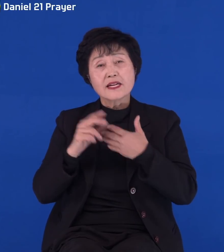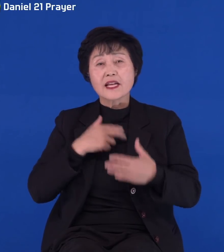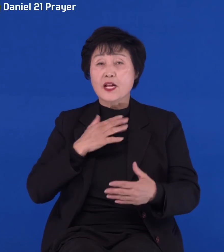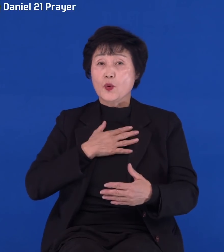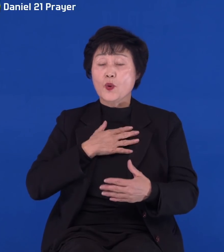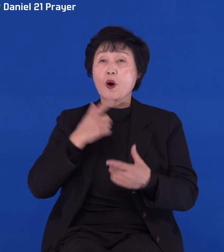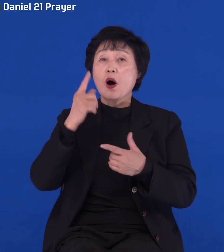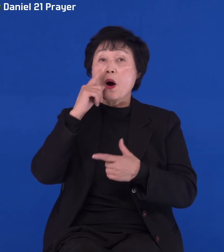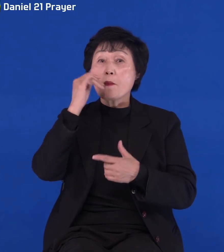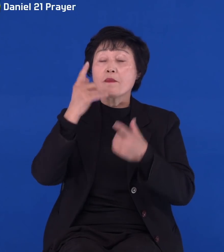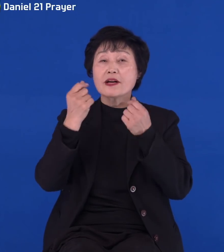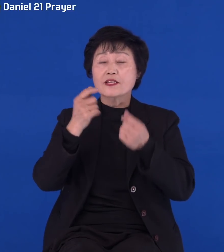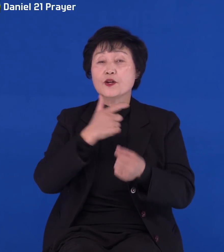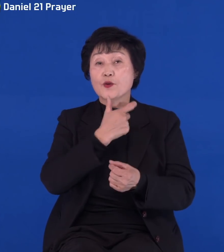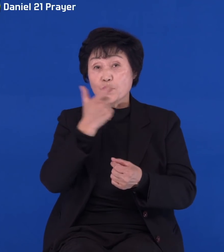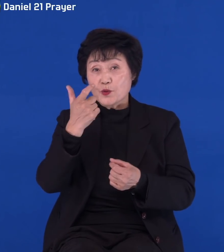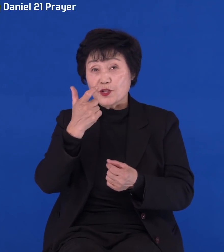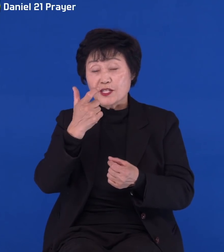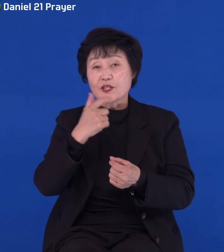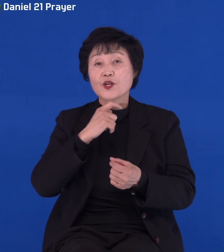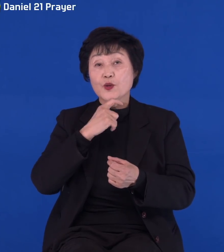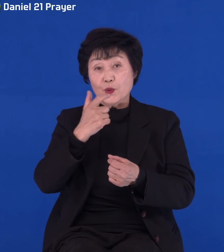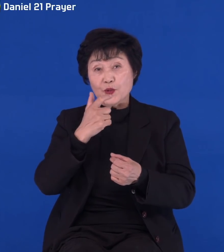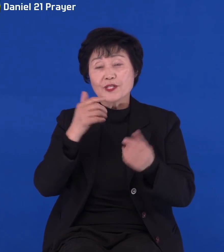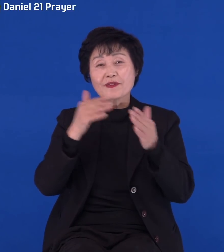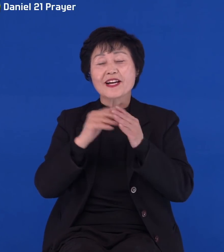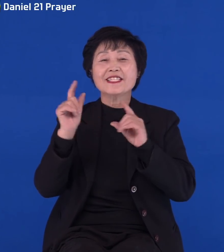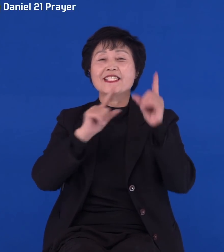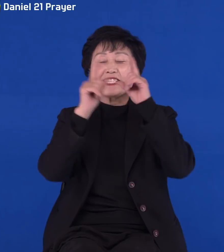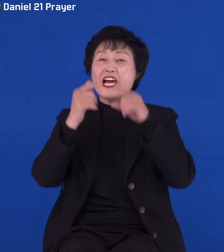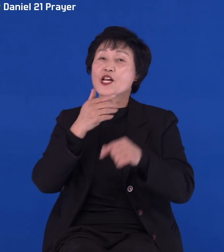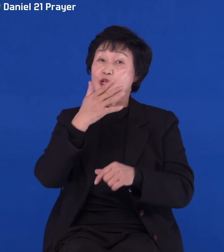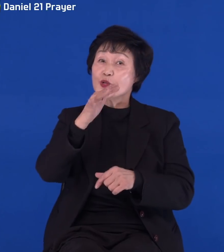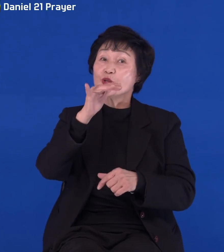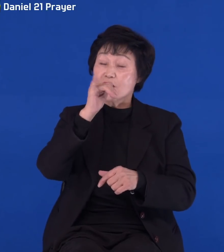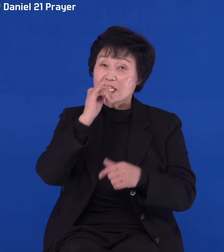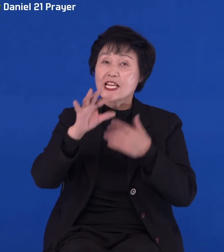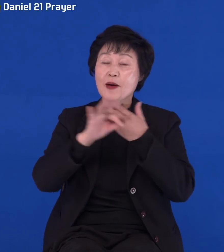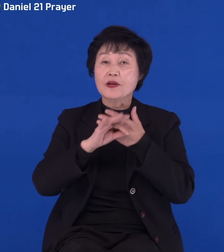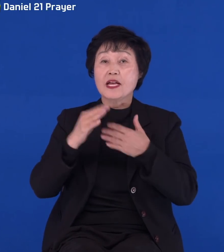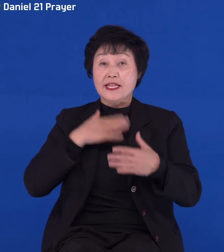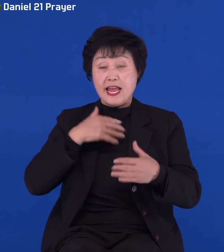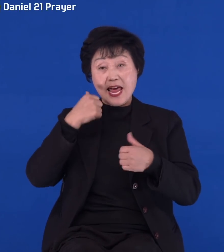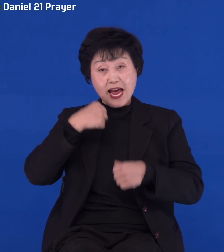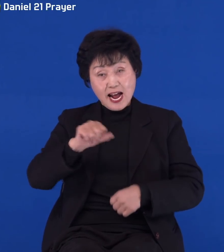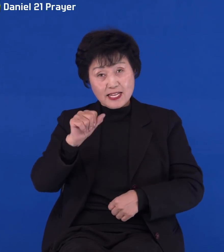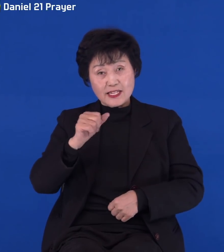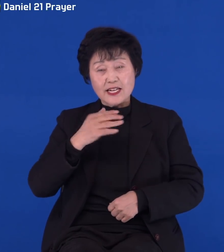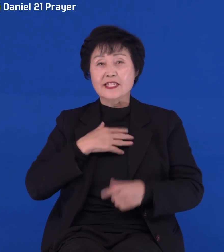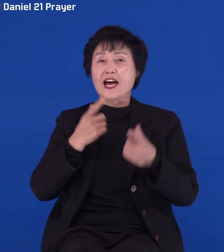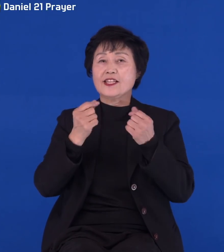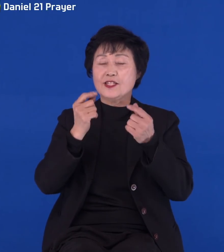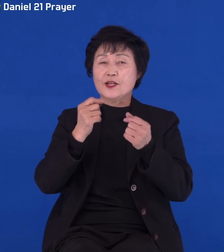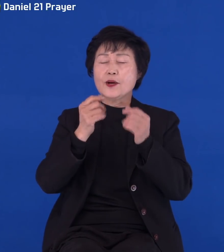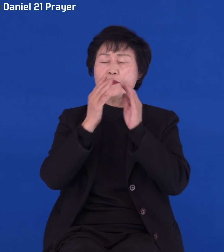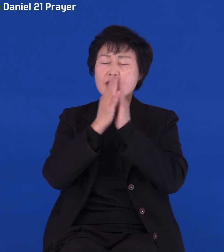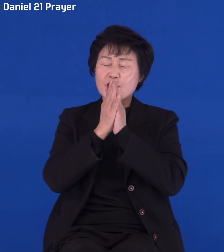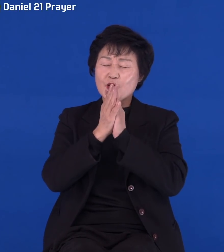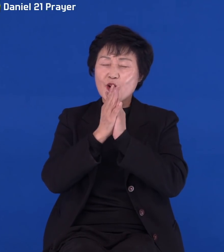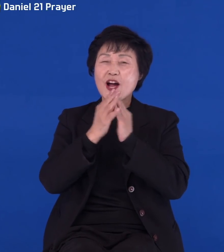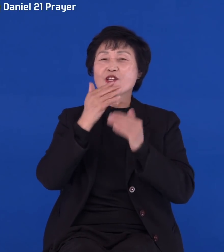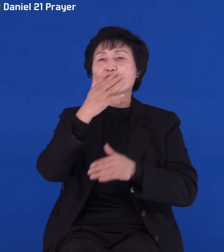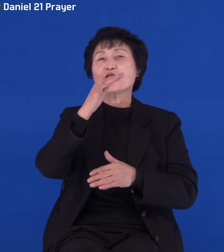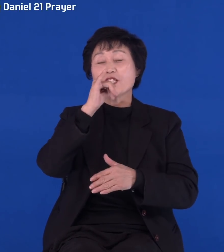샘과 뱃속에 있는 아이가 하나님께서 이런 아버지를 주셔서 감사합니다라는 기도를 올려드릴 수 있는 은혜를 저에게 허락하시고 축복하여